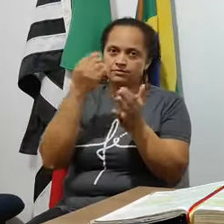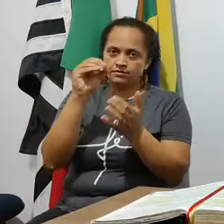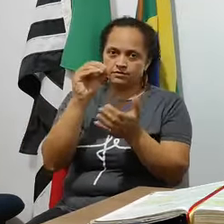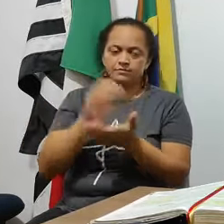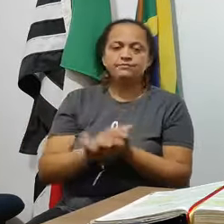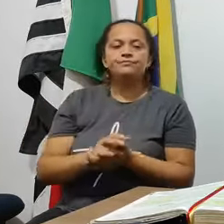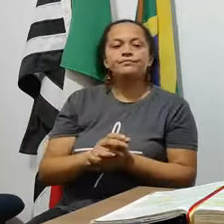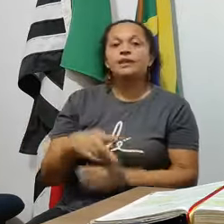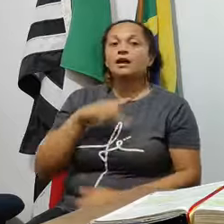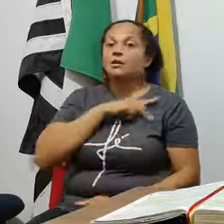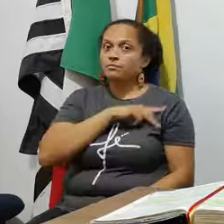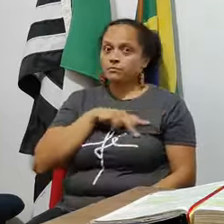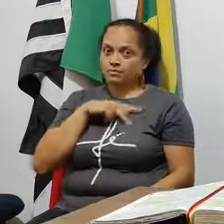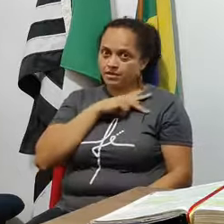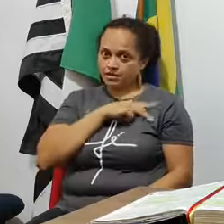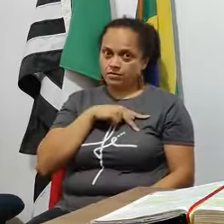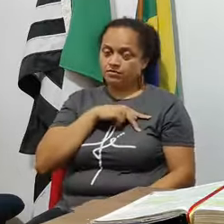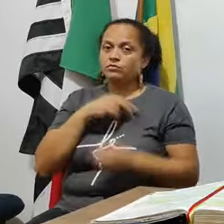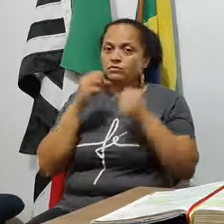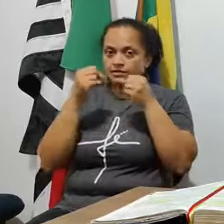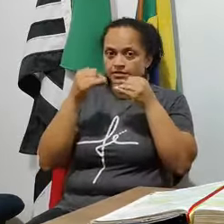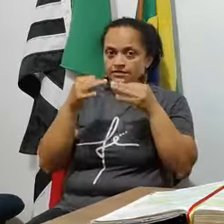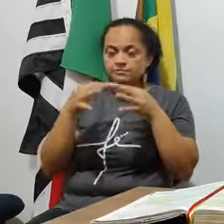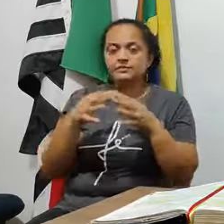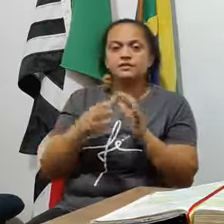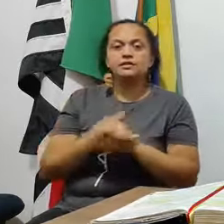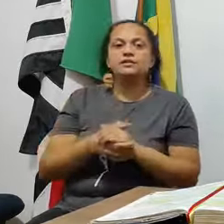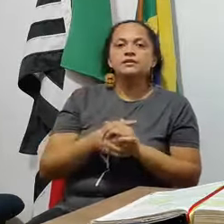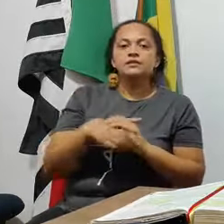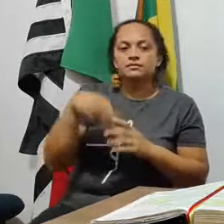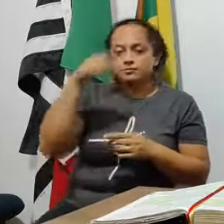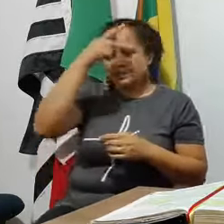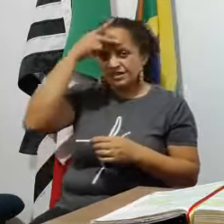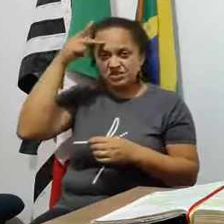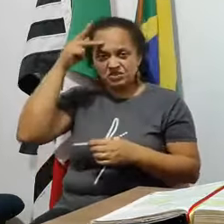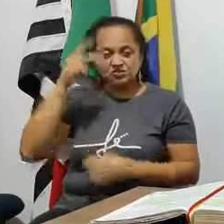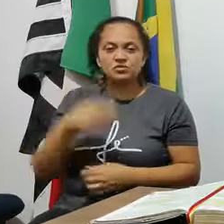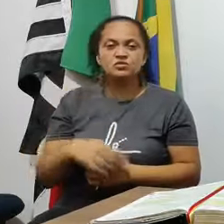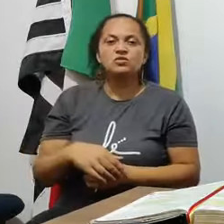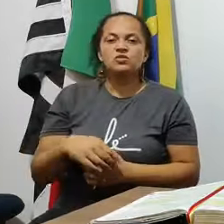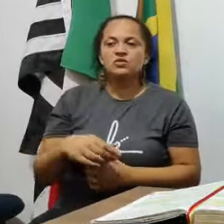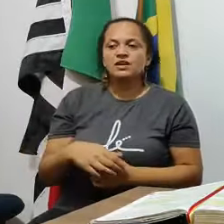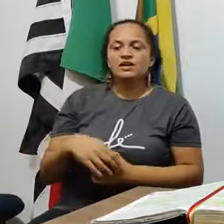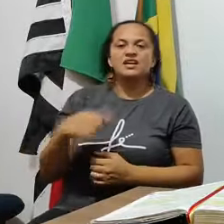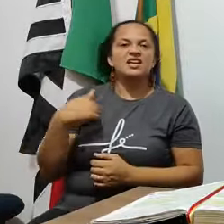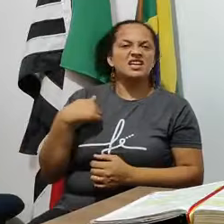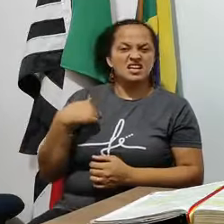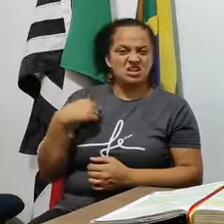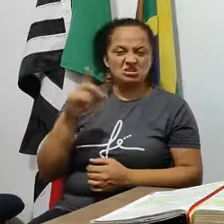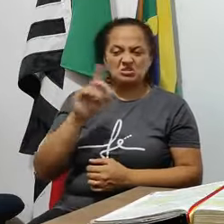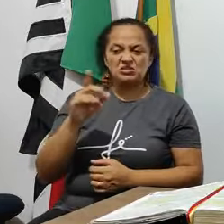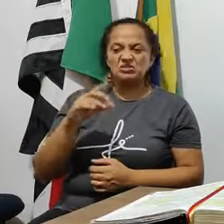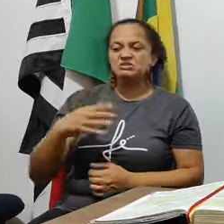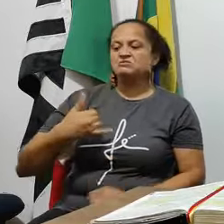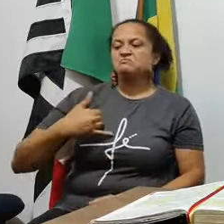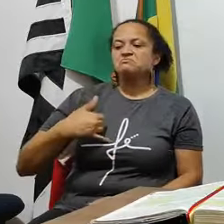me ensoberbecesse com a grandeza das revelações, foi-me posto um espinho na carne,